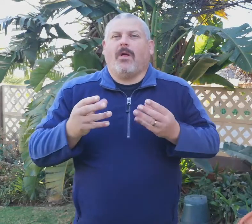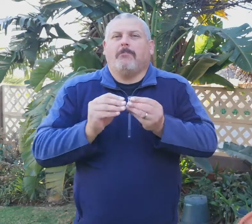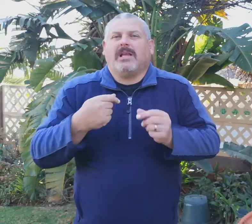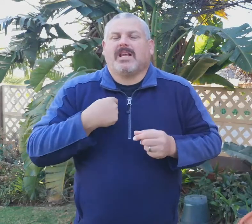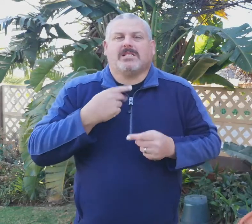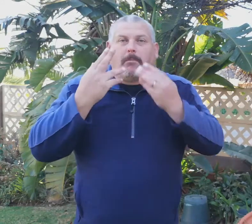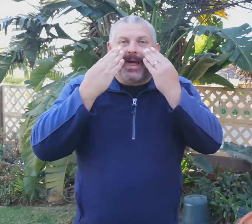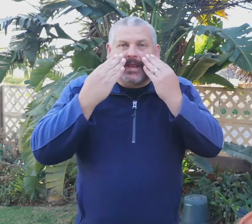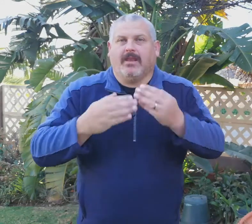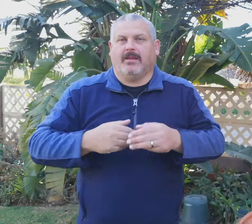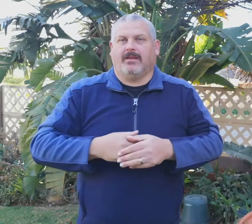Wat maak ons blind?